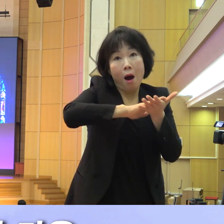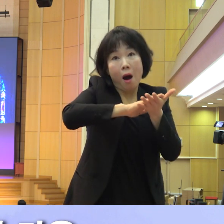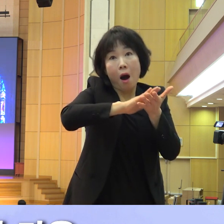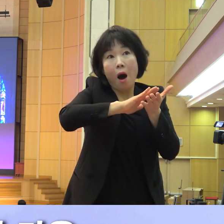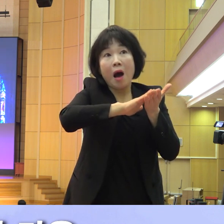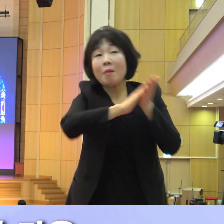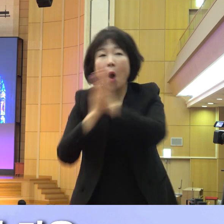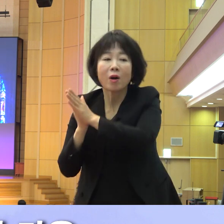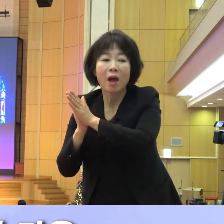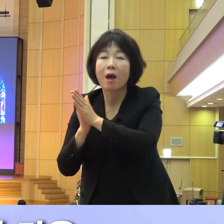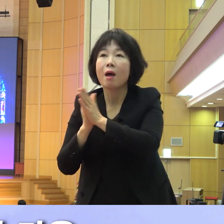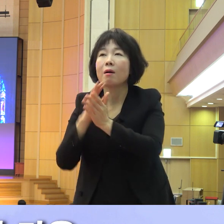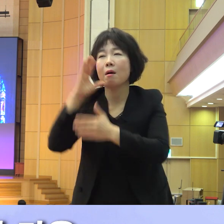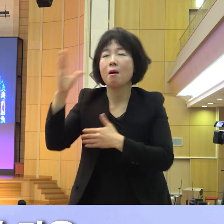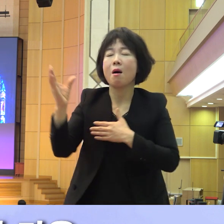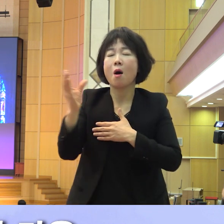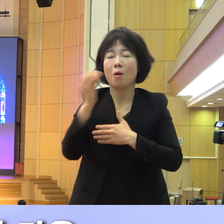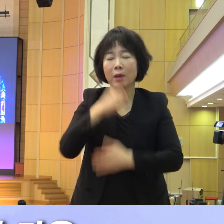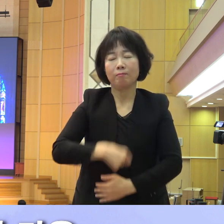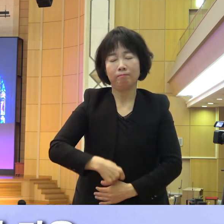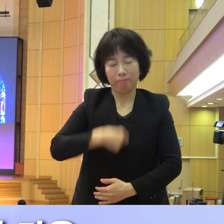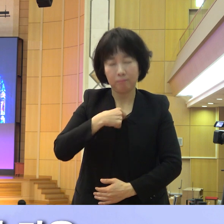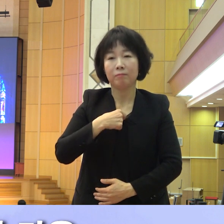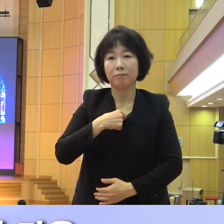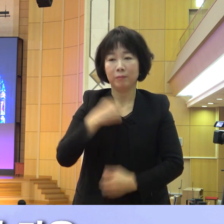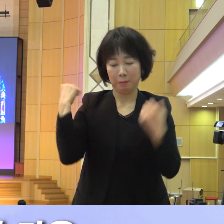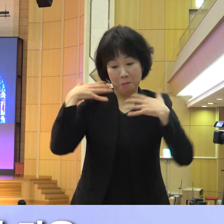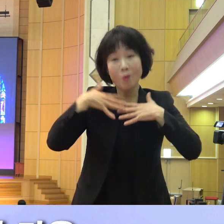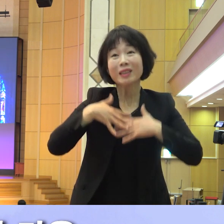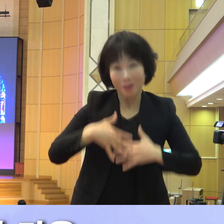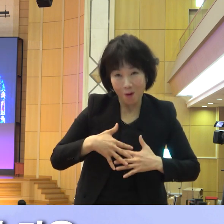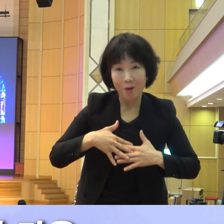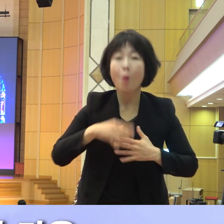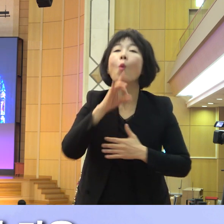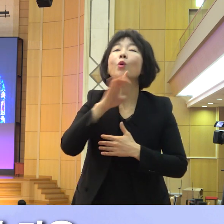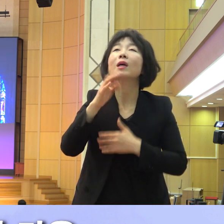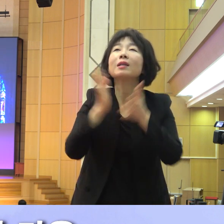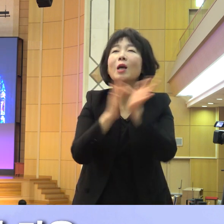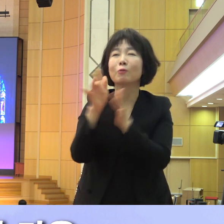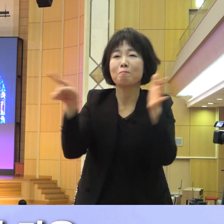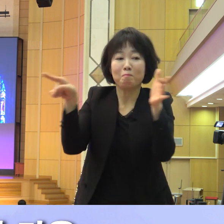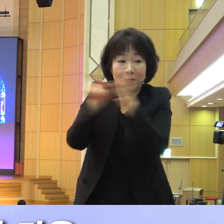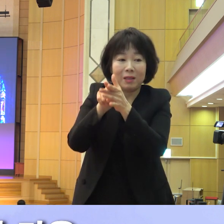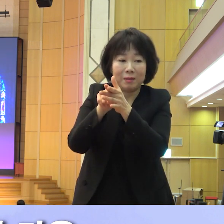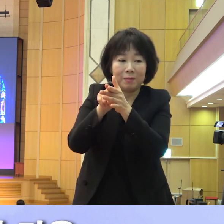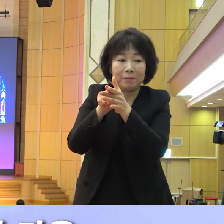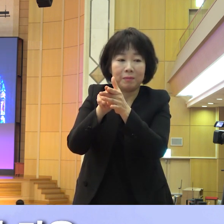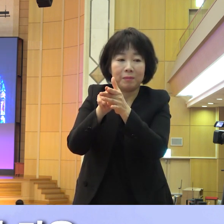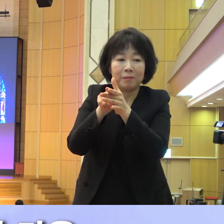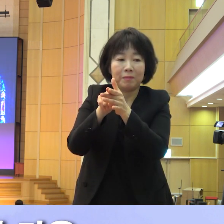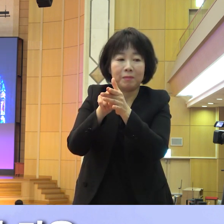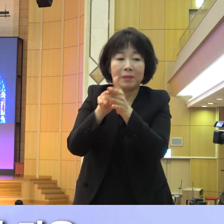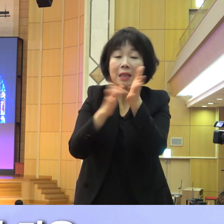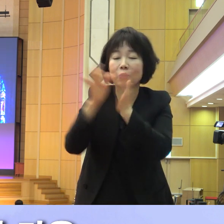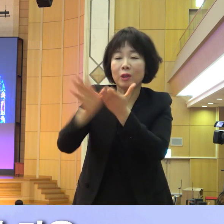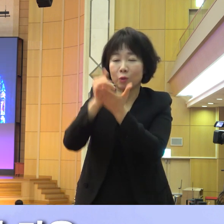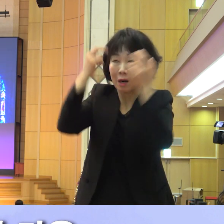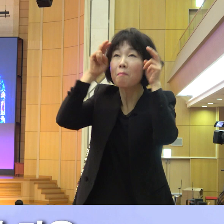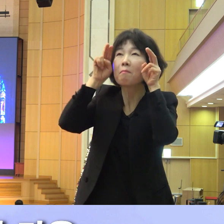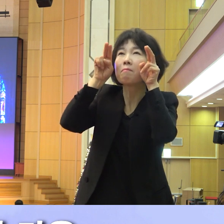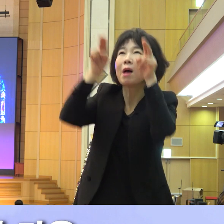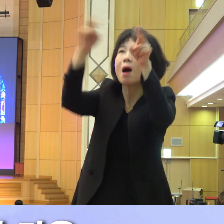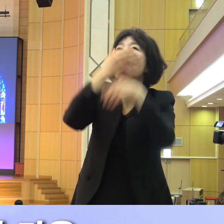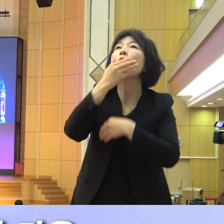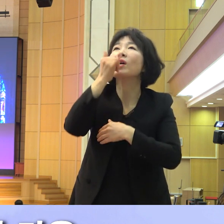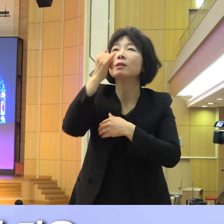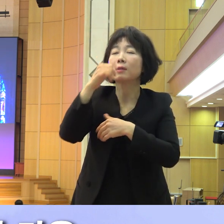변화받아 의와 진리와 거룩함으로 덧입혀 주셔서 오직 믿음의 주여 온전케 하신 예수 그리스도만 바라볼 수 있는